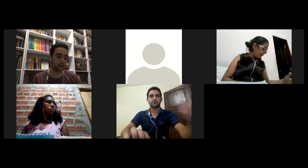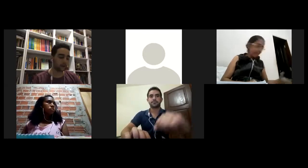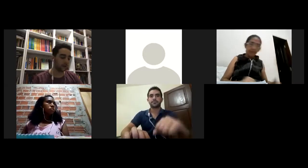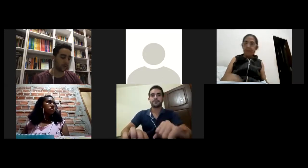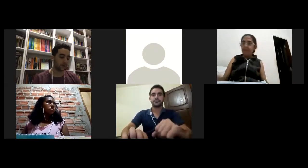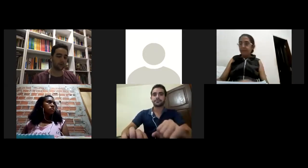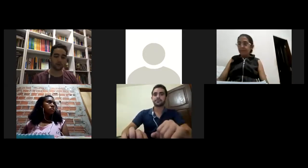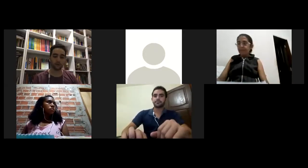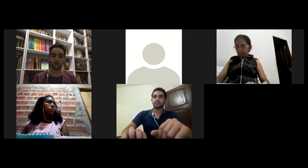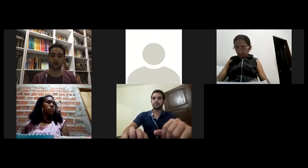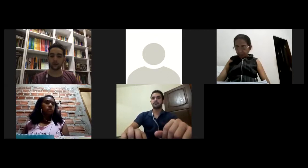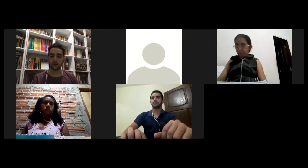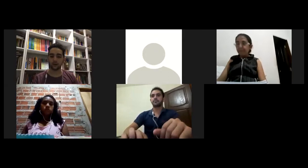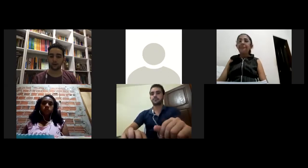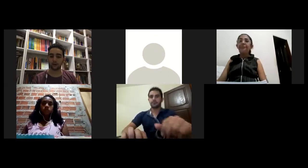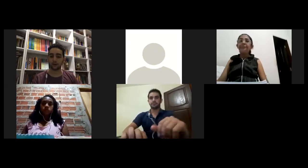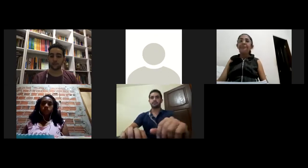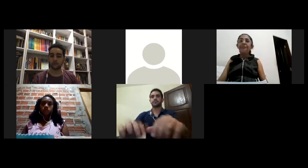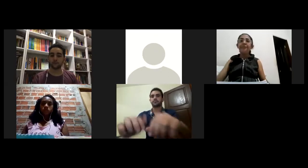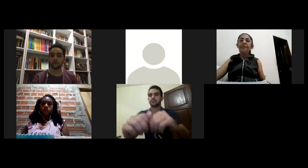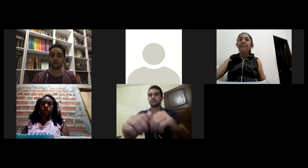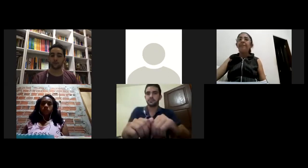Bora lá do início, a gente vai